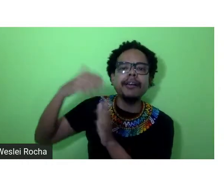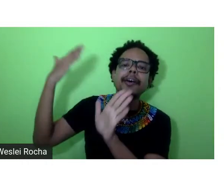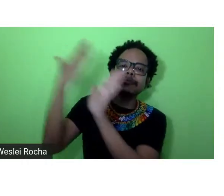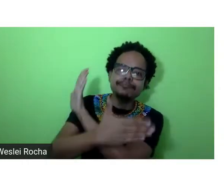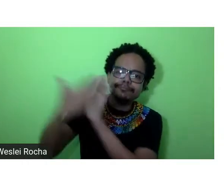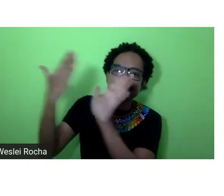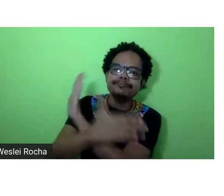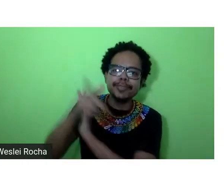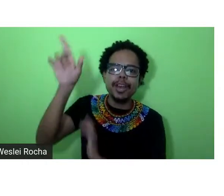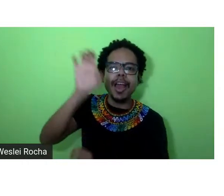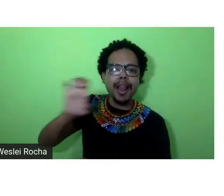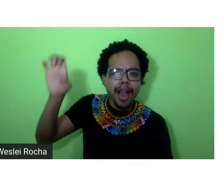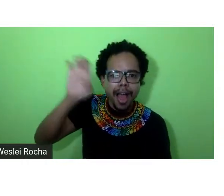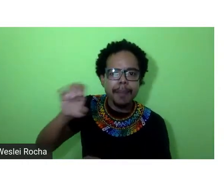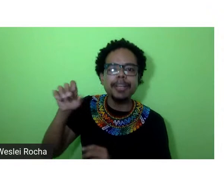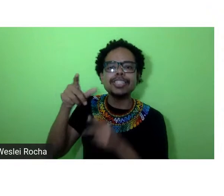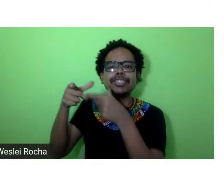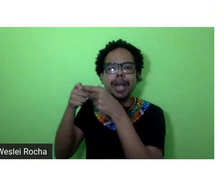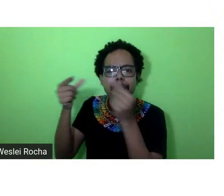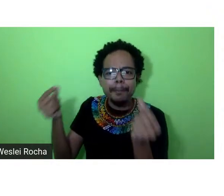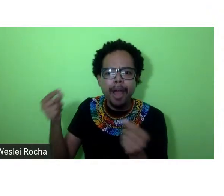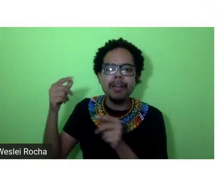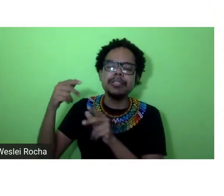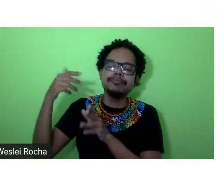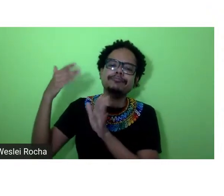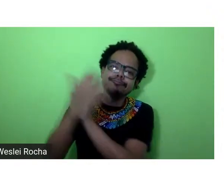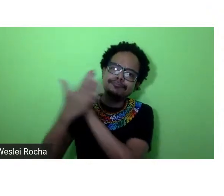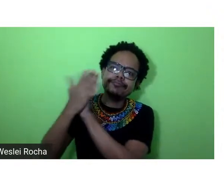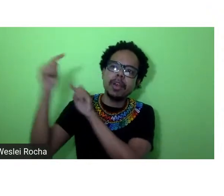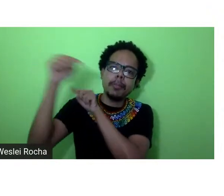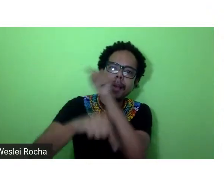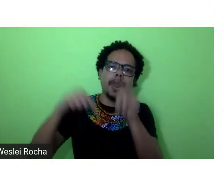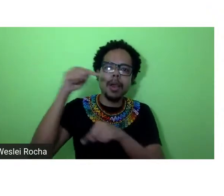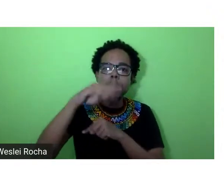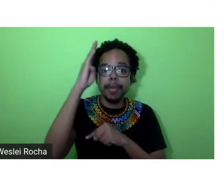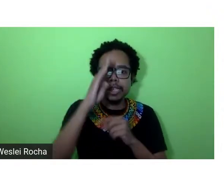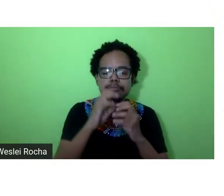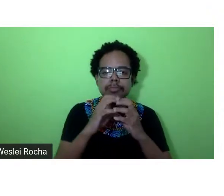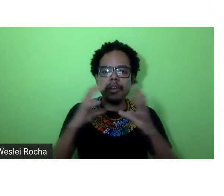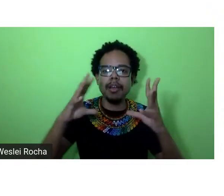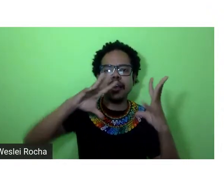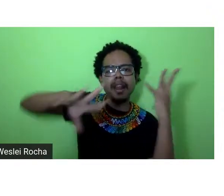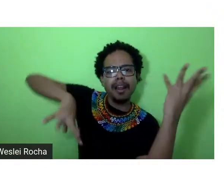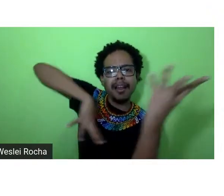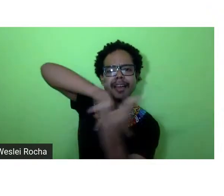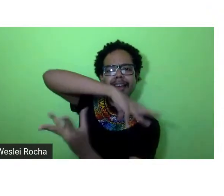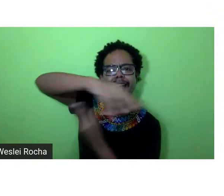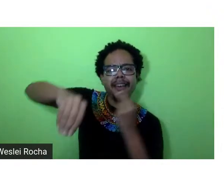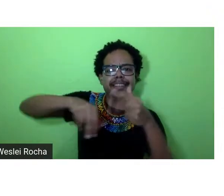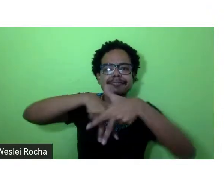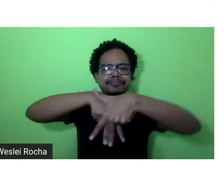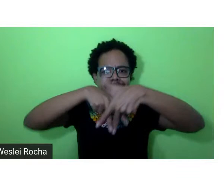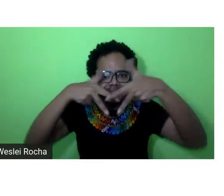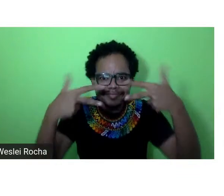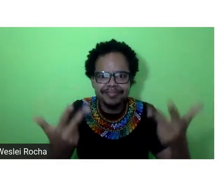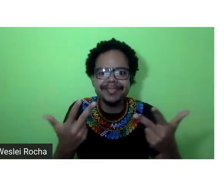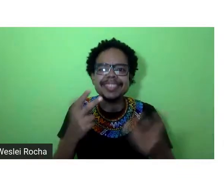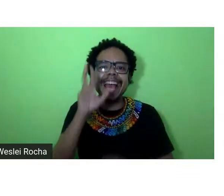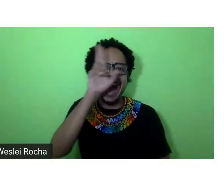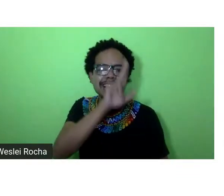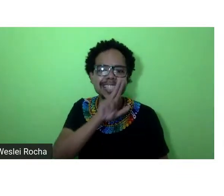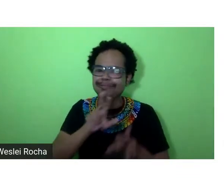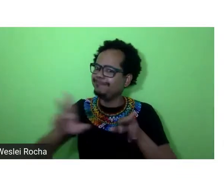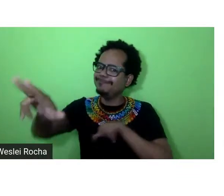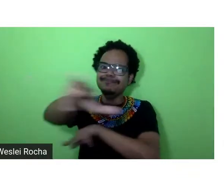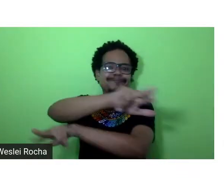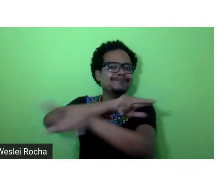povos começaram a dominar E com isso os índios começaram a perder a sua cultura e também